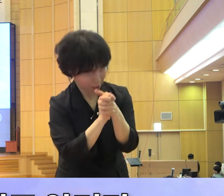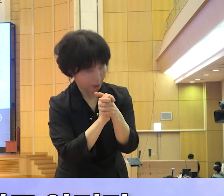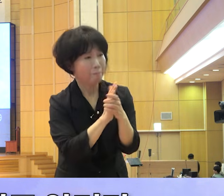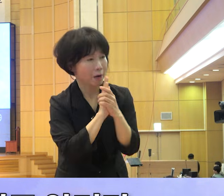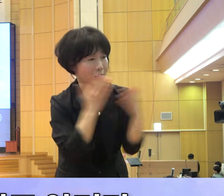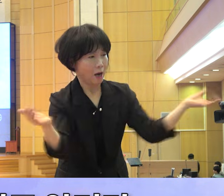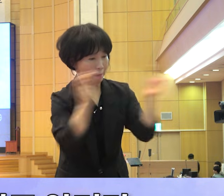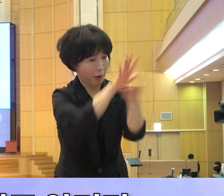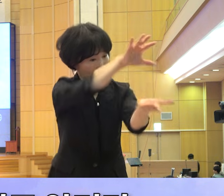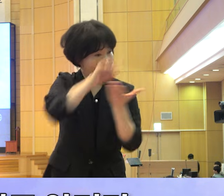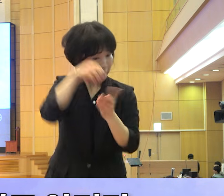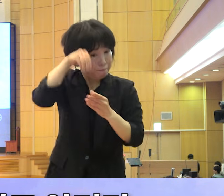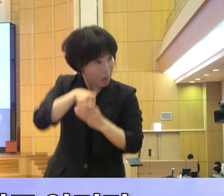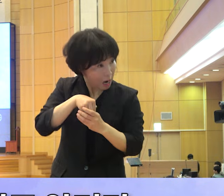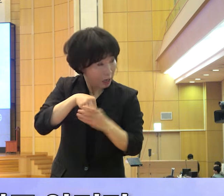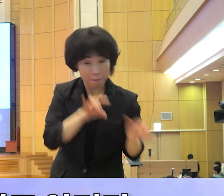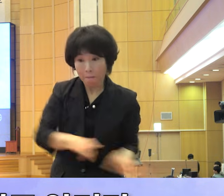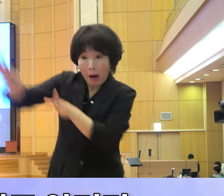그리고